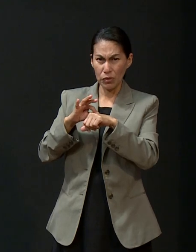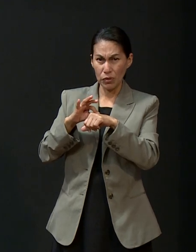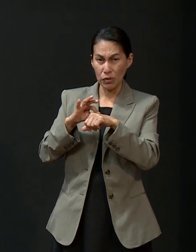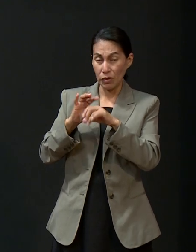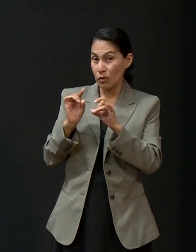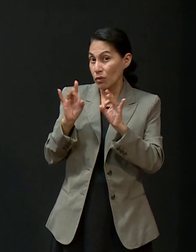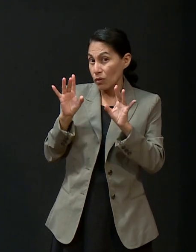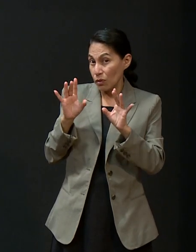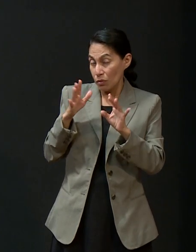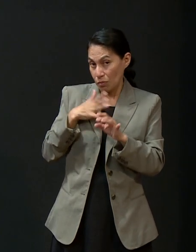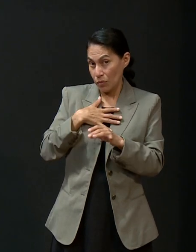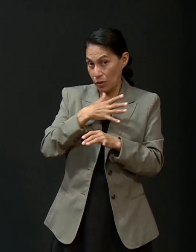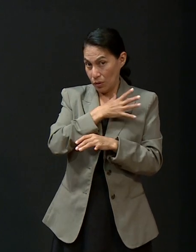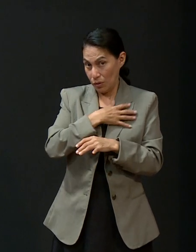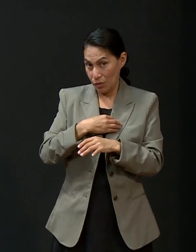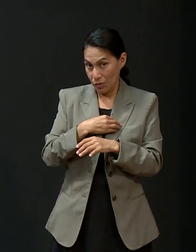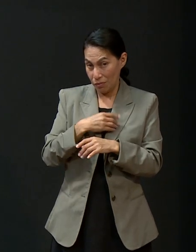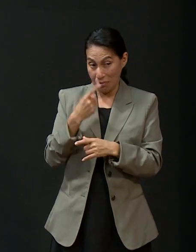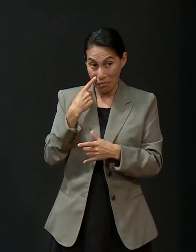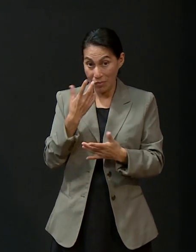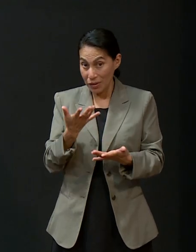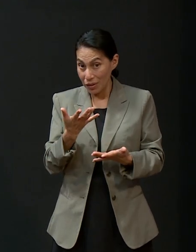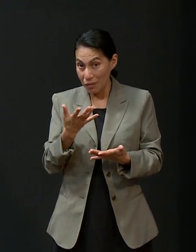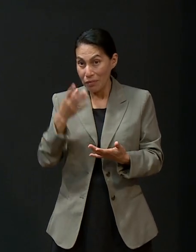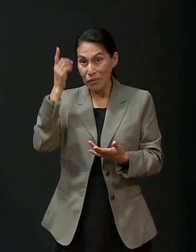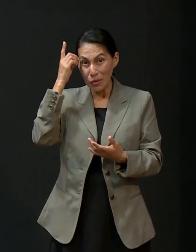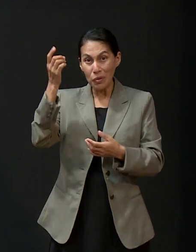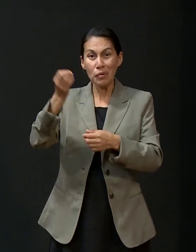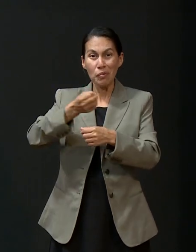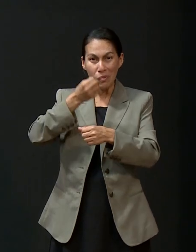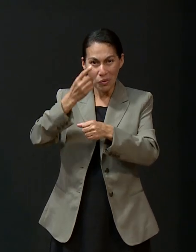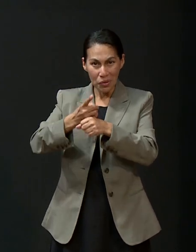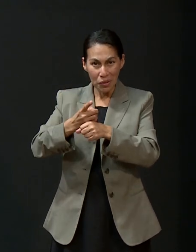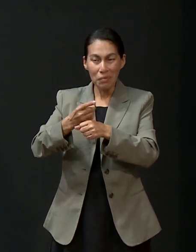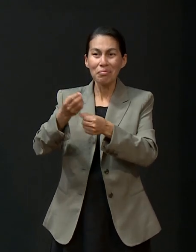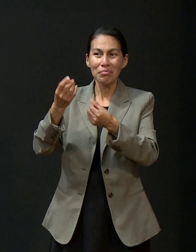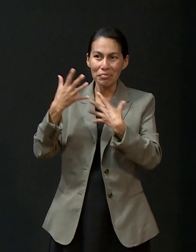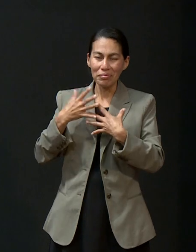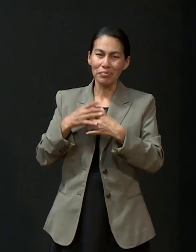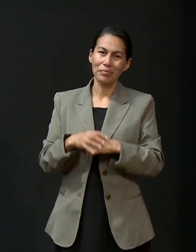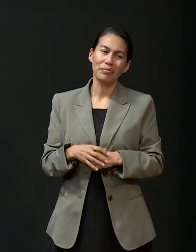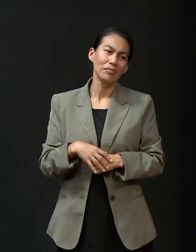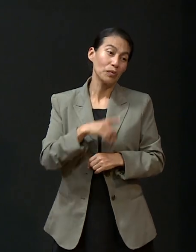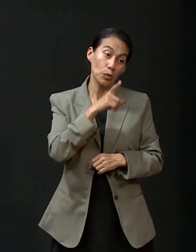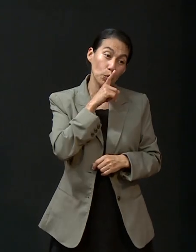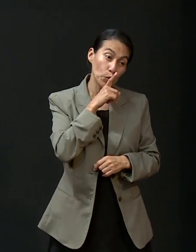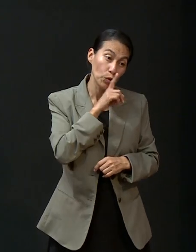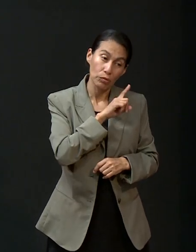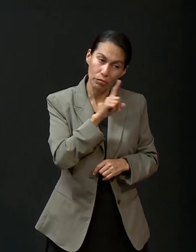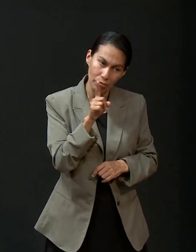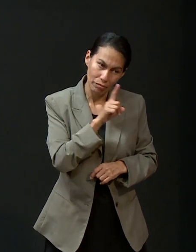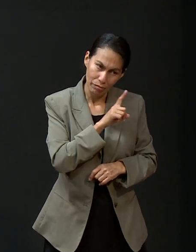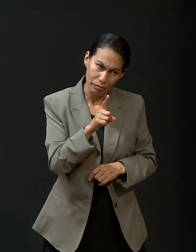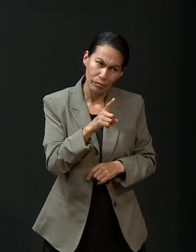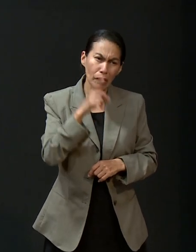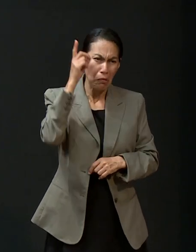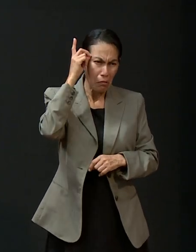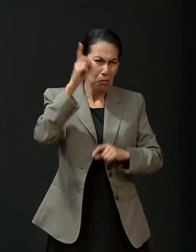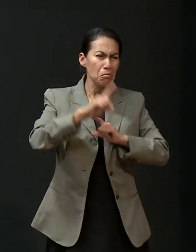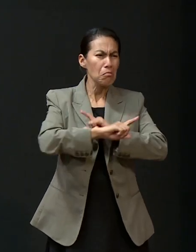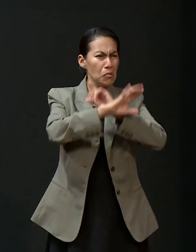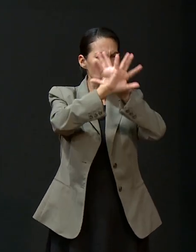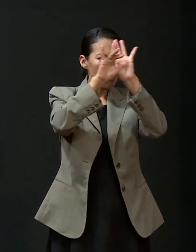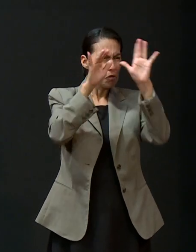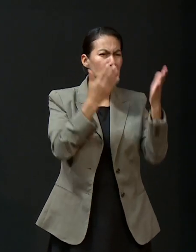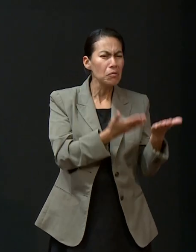yo iba A testemuniar De lo que pasó Con Benaya Aquí está Y nos dio La oportunidad Y testificando No te quedes callada